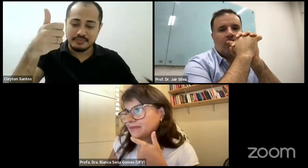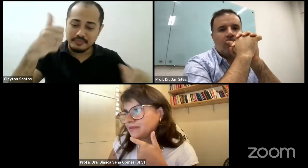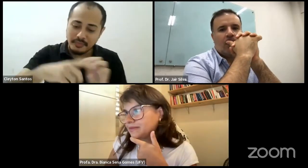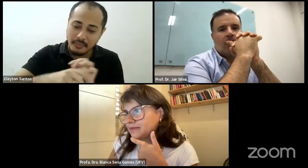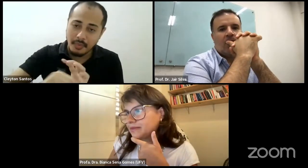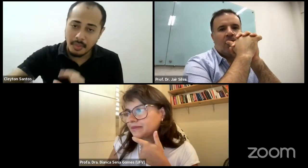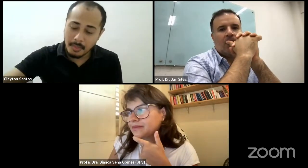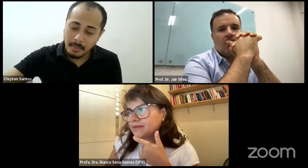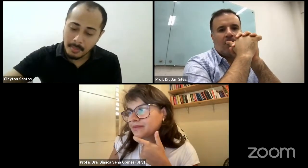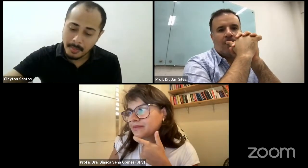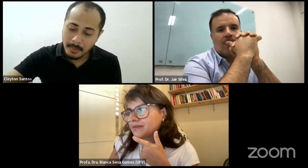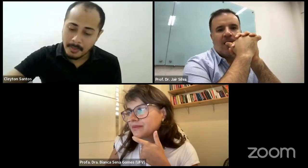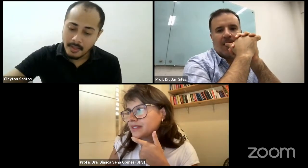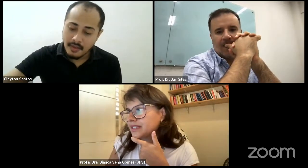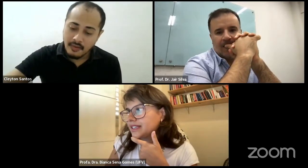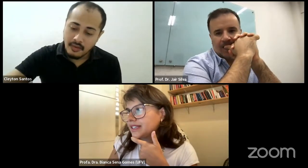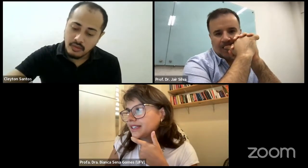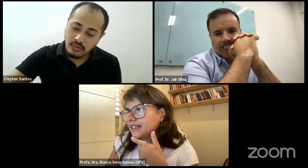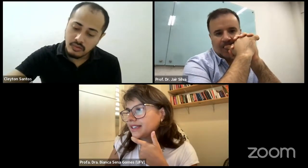justificativa.